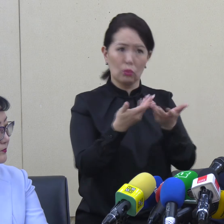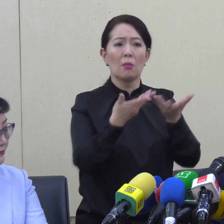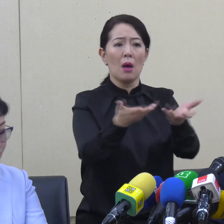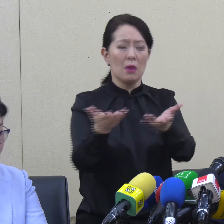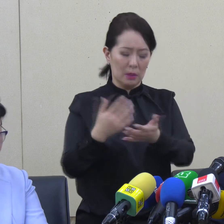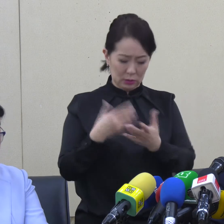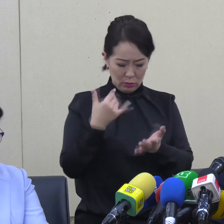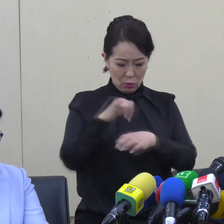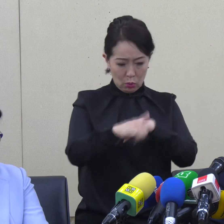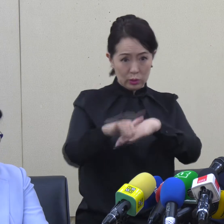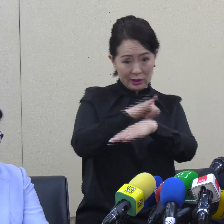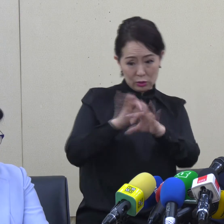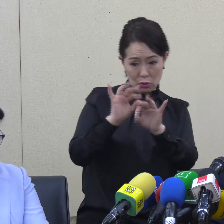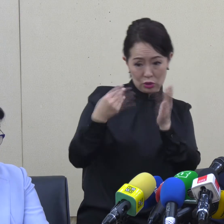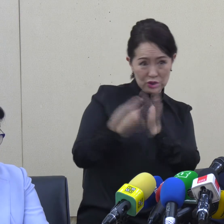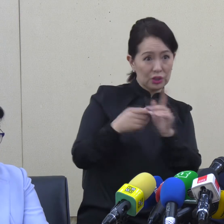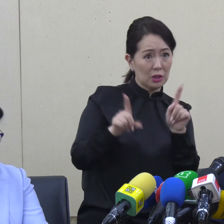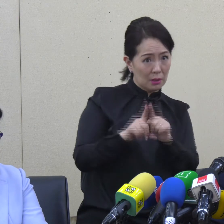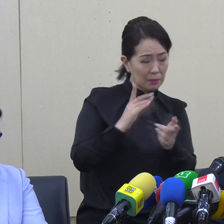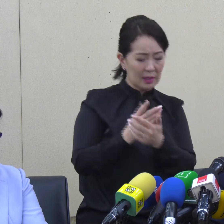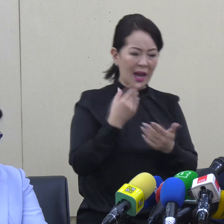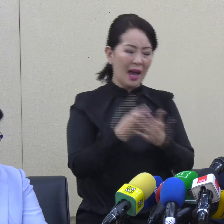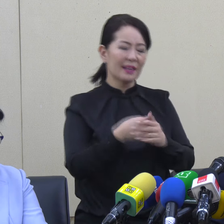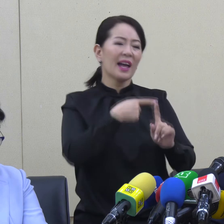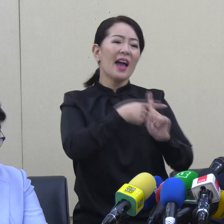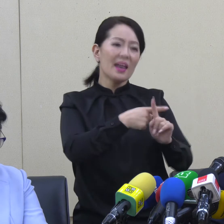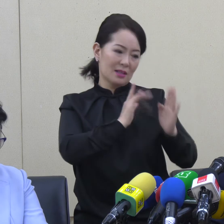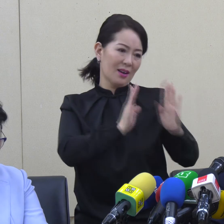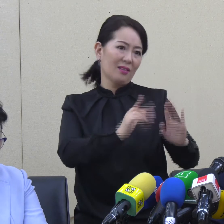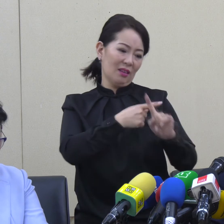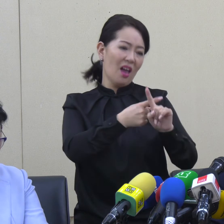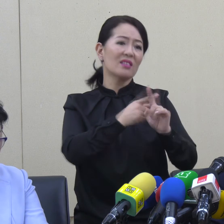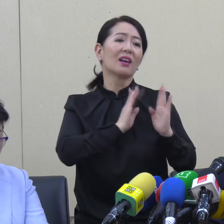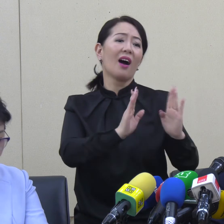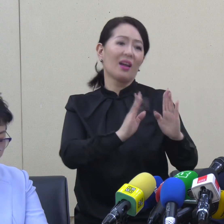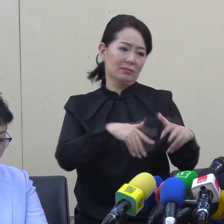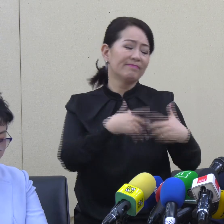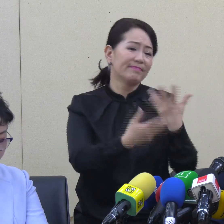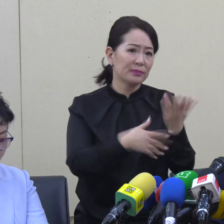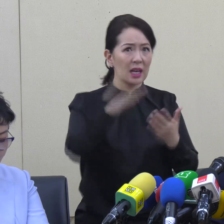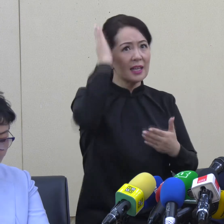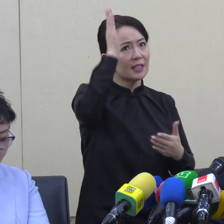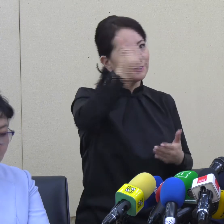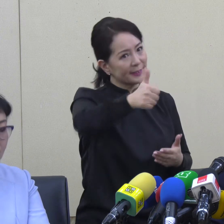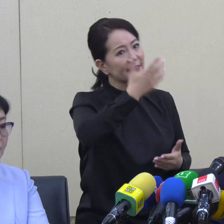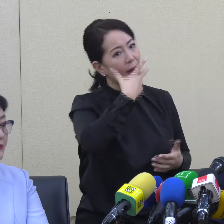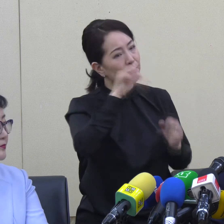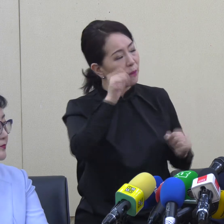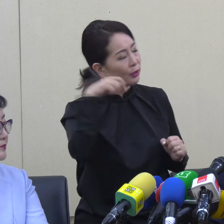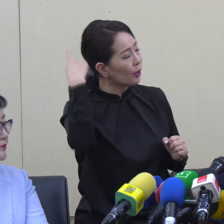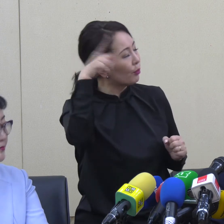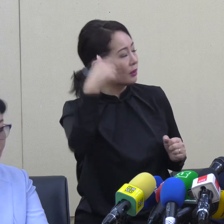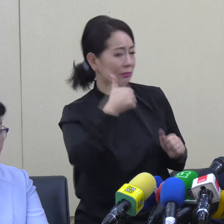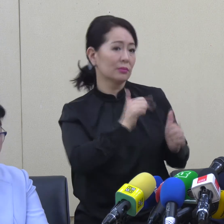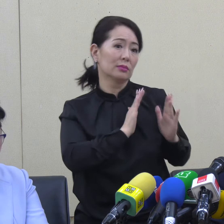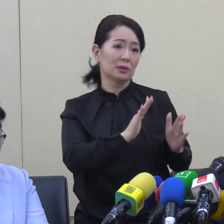орнуудын жишг байна. Гэх маягаар ийм позитив эерэг хандлагаар хандаж юм болгоныг ирээдүйг сайхнаар төсөөлж энэ